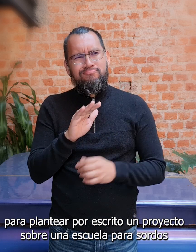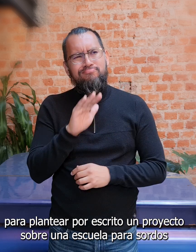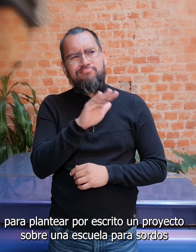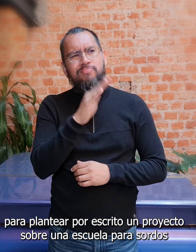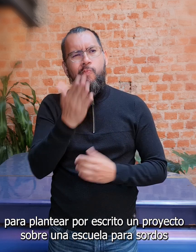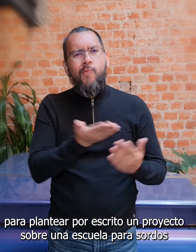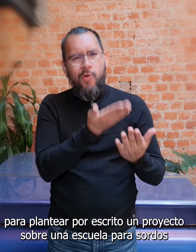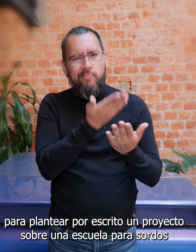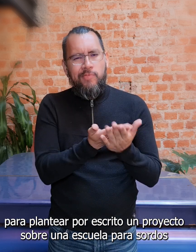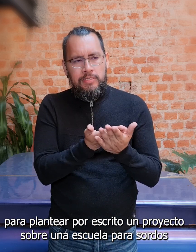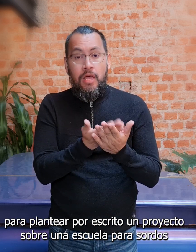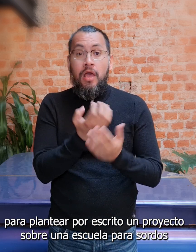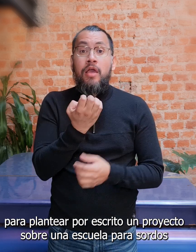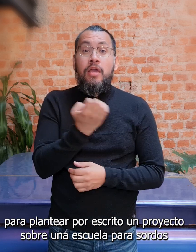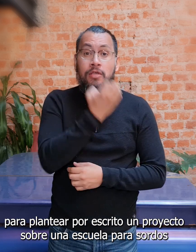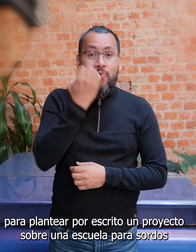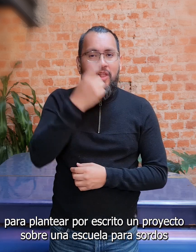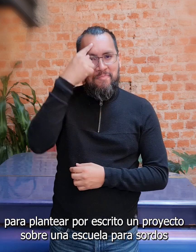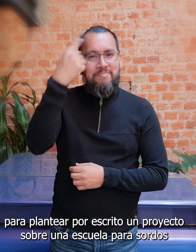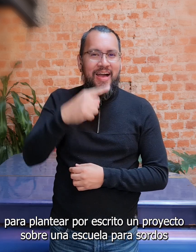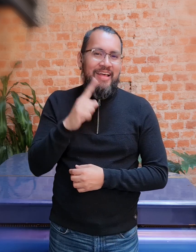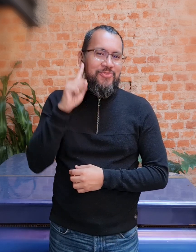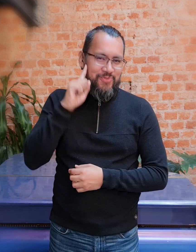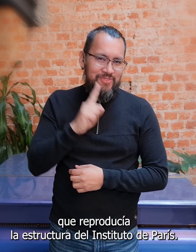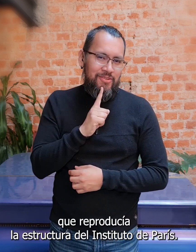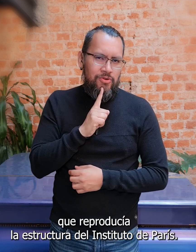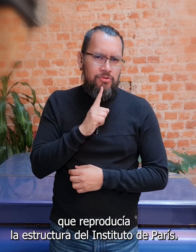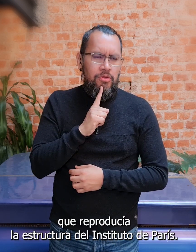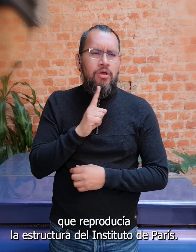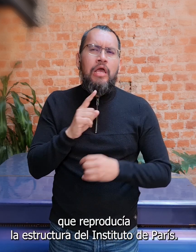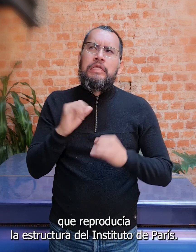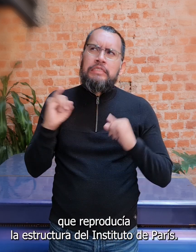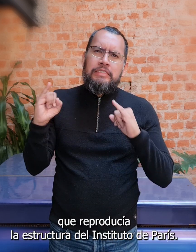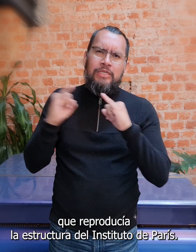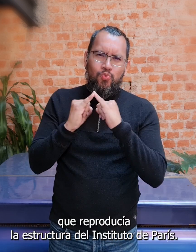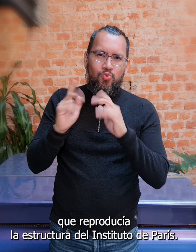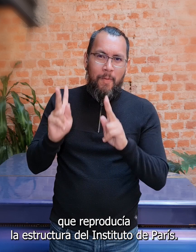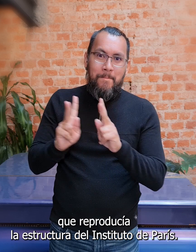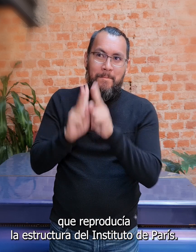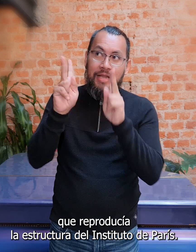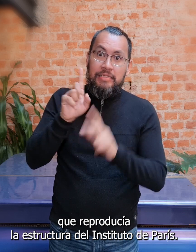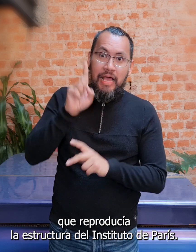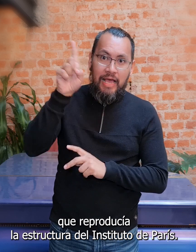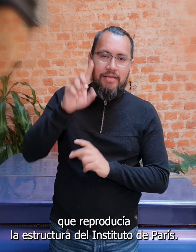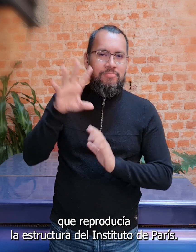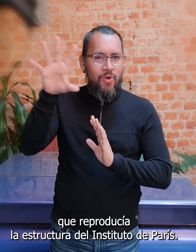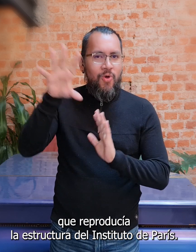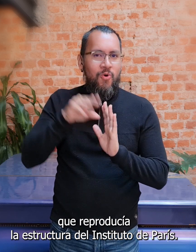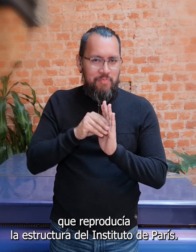proyecto sobre una escuela para sordos que reproducía la estructura del Instituto de París.